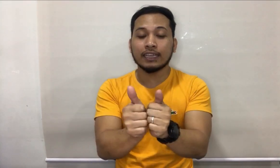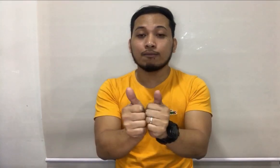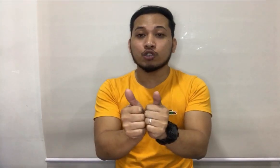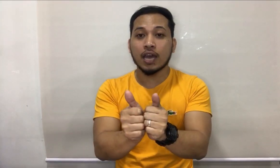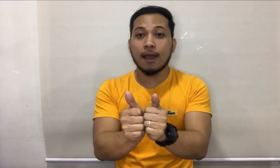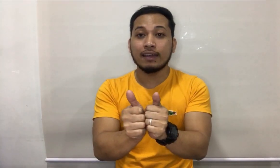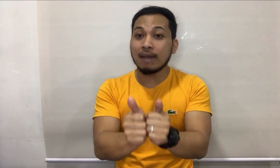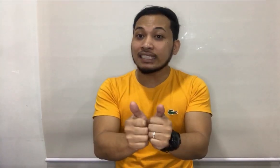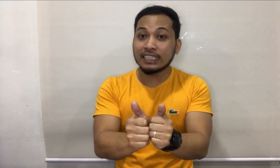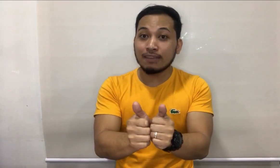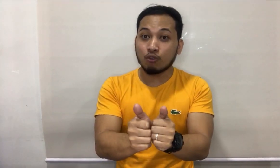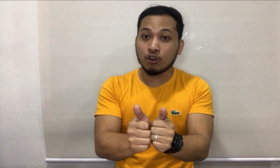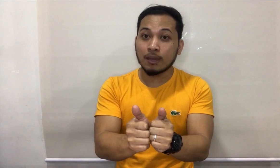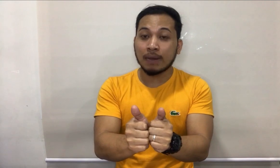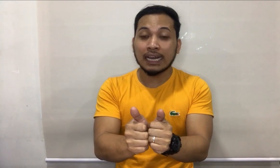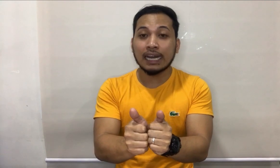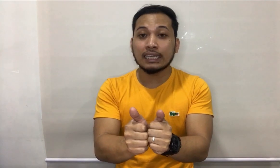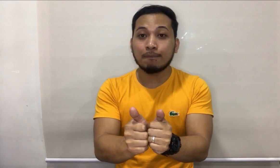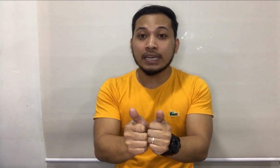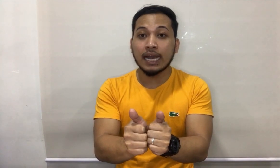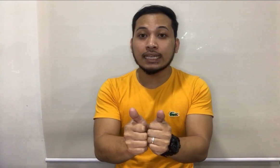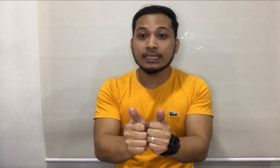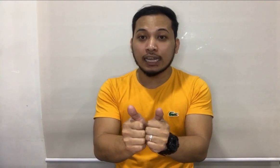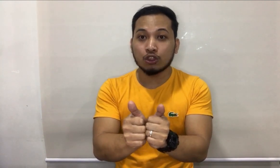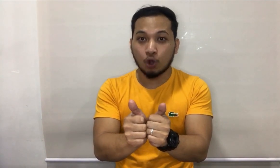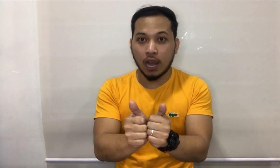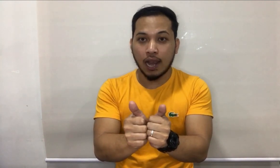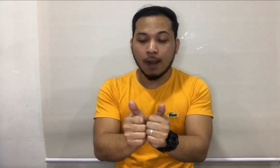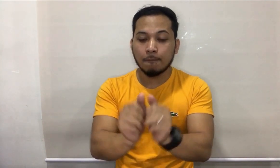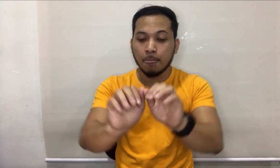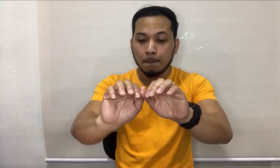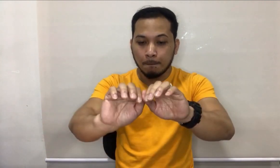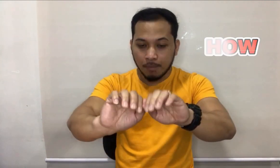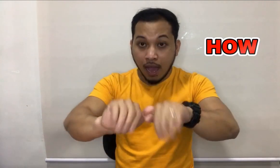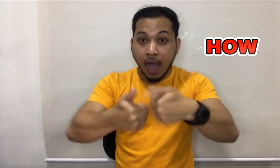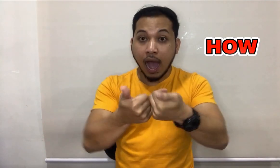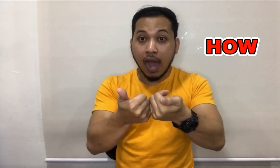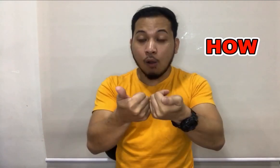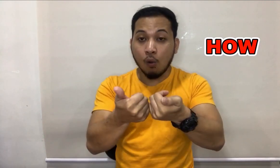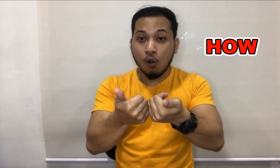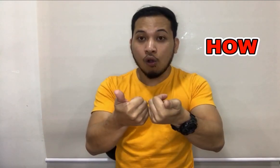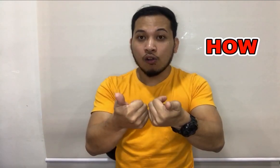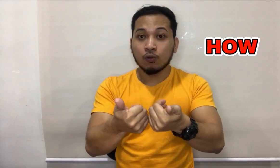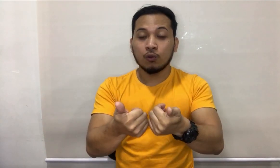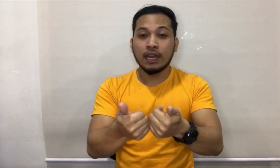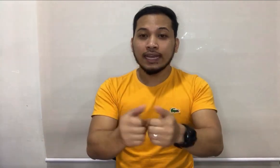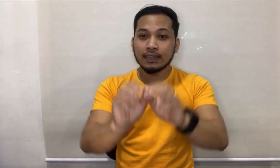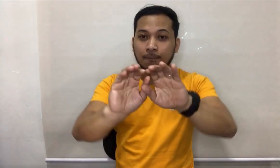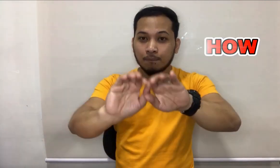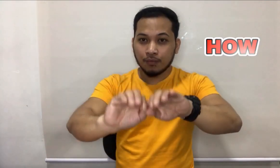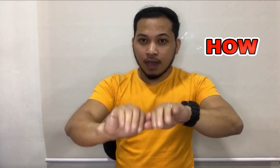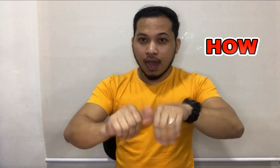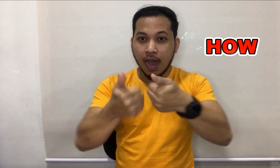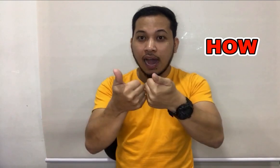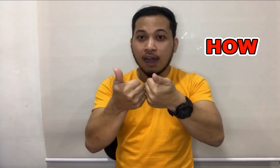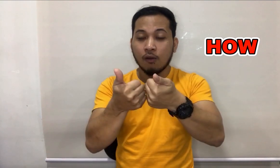Pag dikitin mo siya, imaginein mo na parang kang nagbiyak ng santol. How. Ulit.